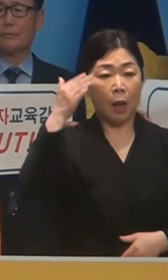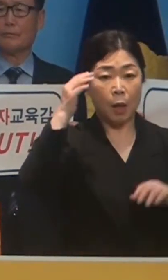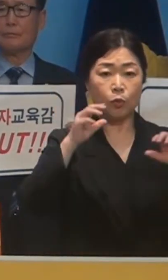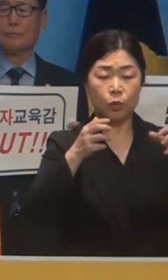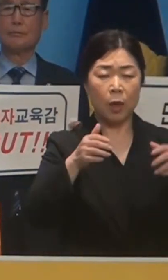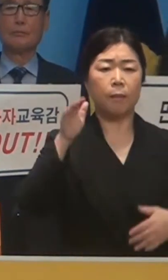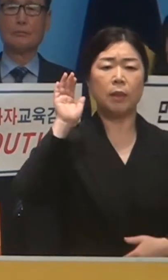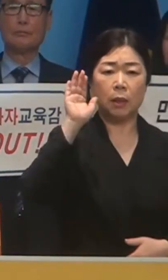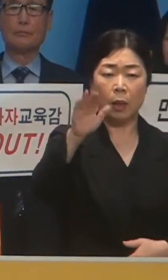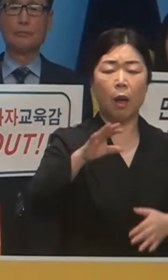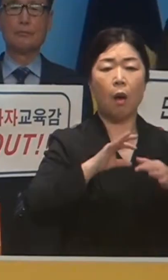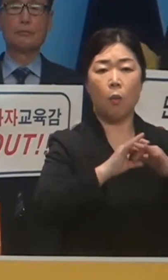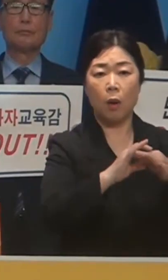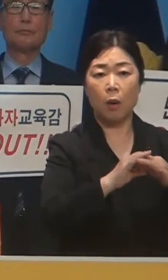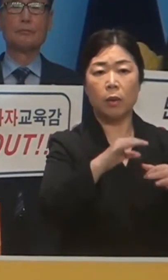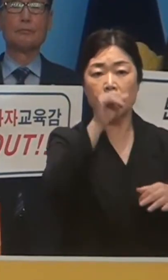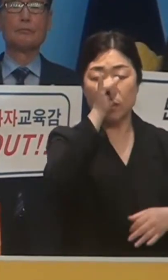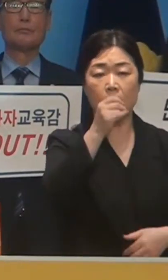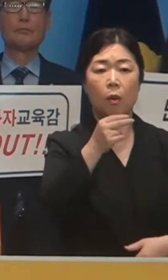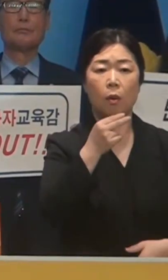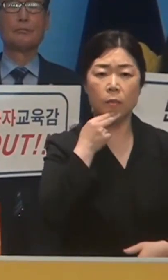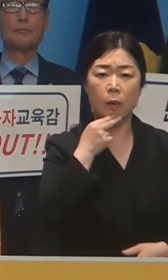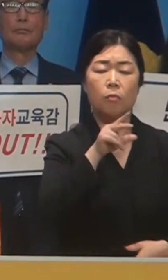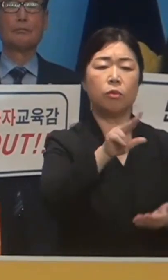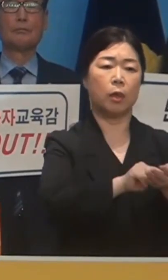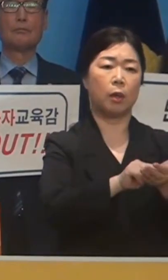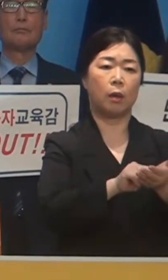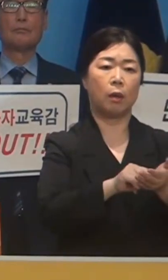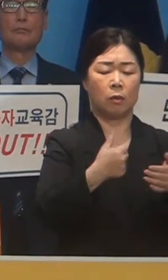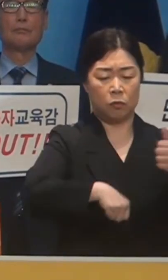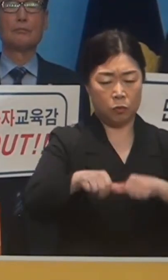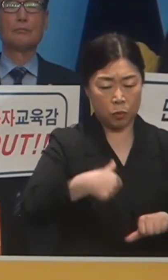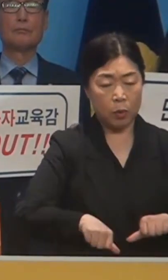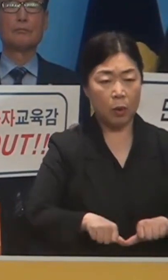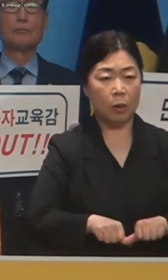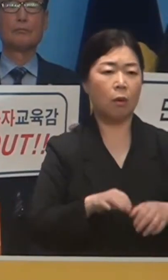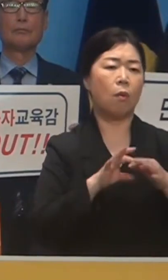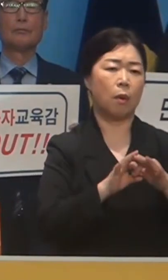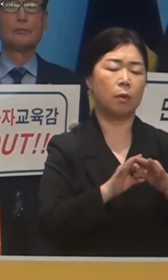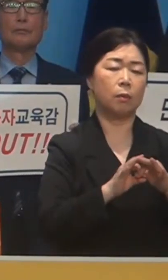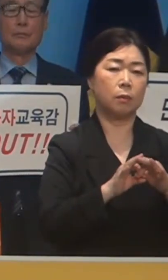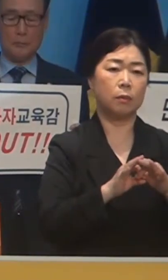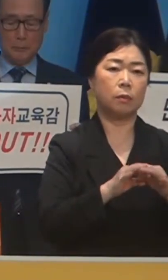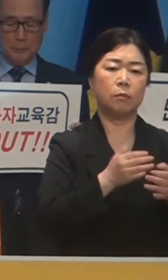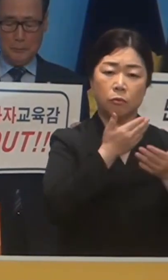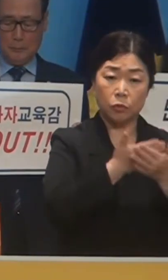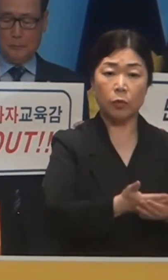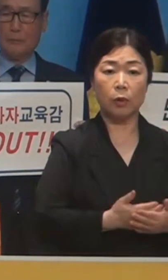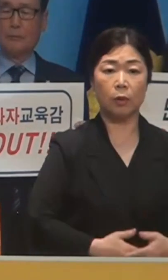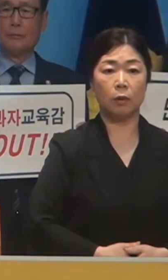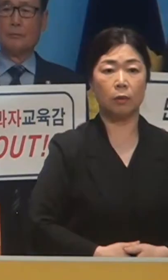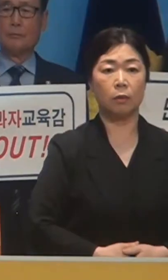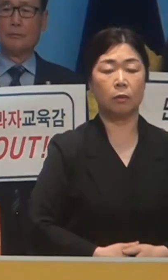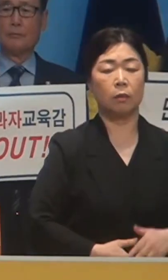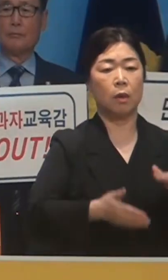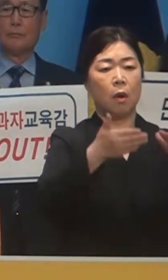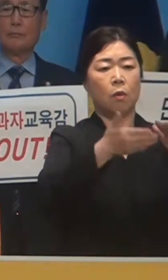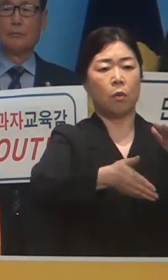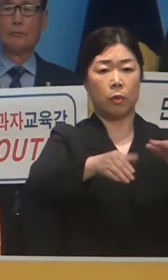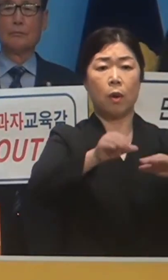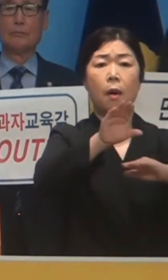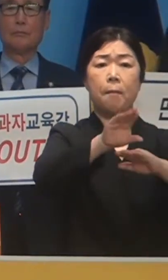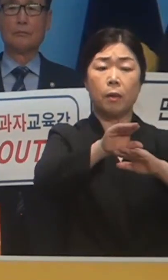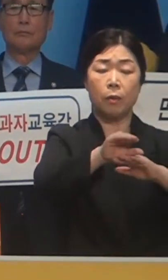우리나라에 미래가 있느냐 없느냐 하는 것은 다음 세대에 달려 있습니다. 특히 우리